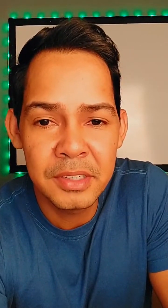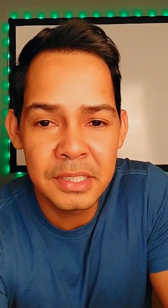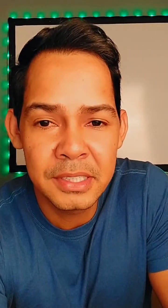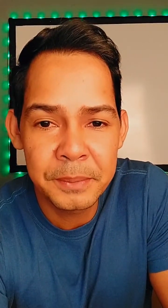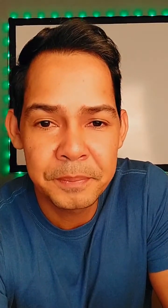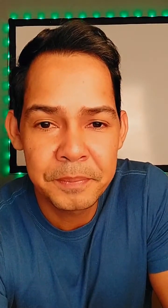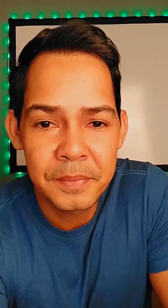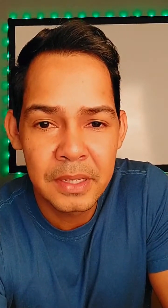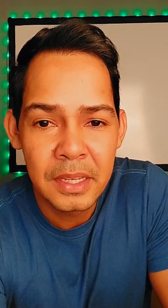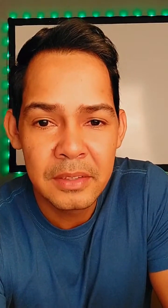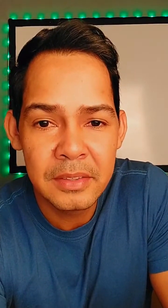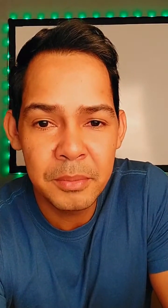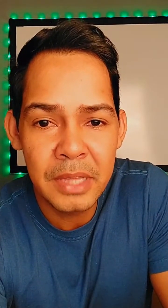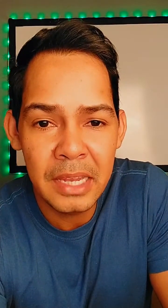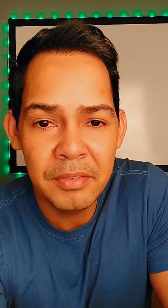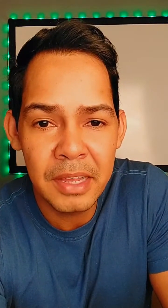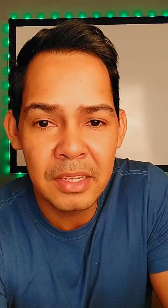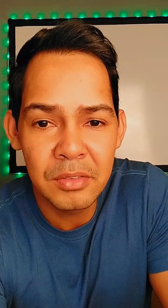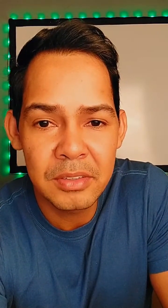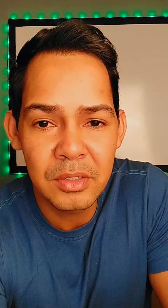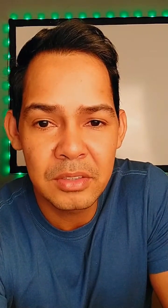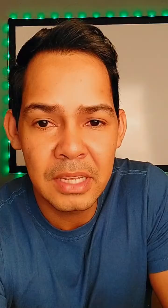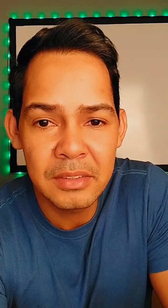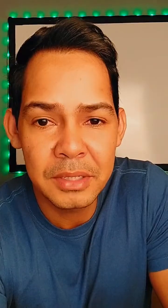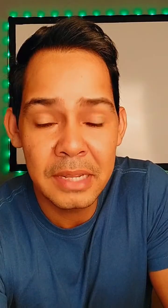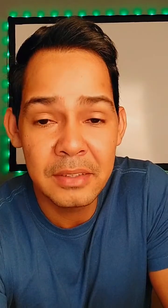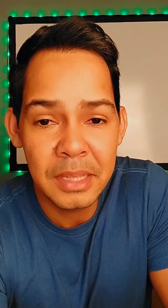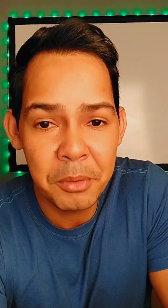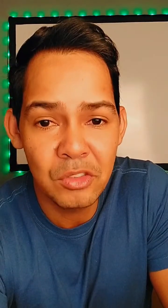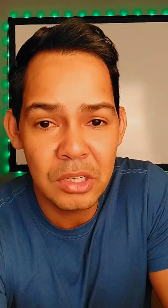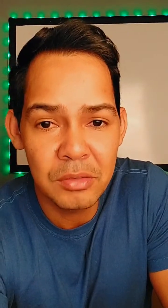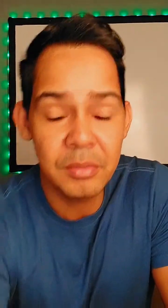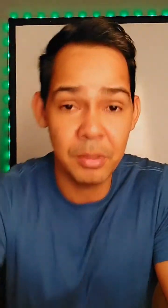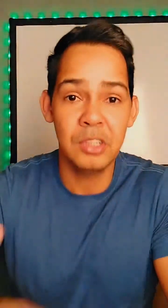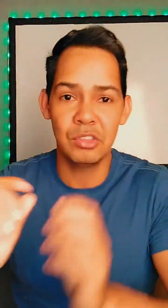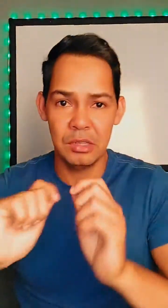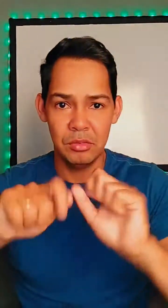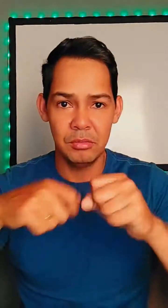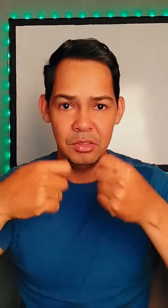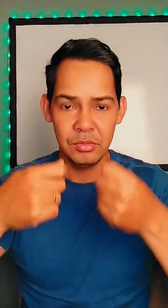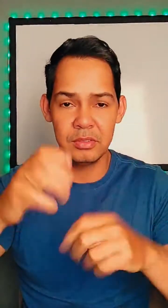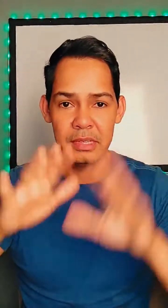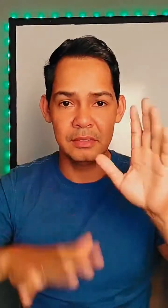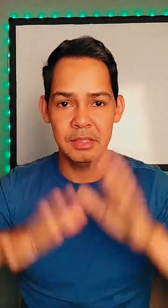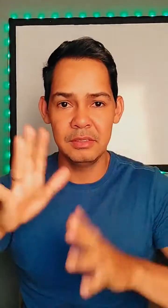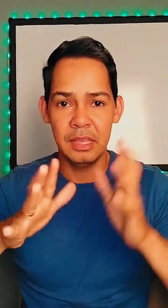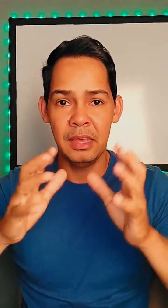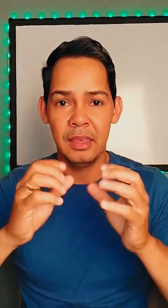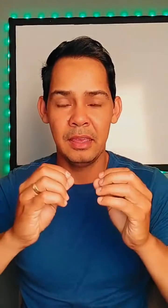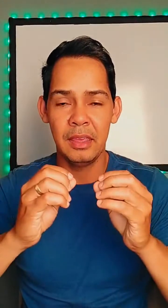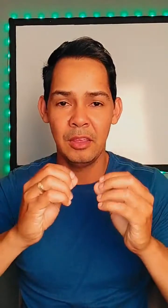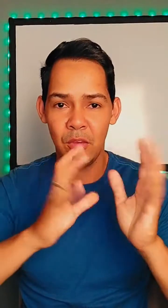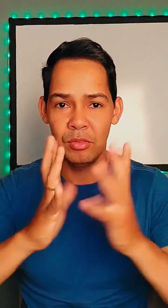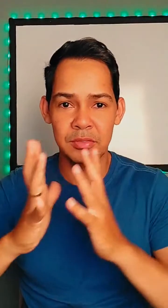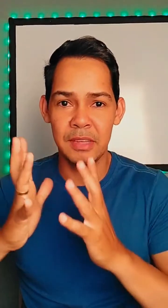Ivana. Se puder ir falando e fazendo sinais, eu agradeço. Pode deixar que eu vou me esforçar. Às vezes Eu vou falando